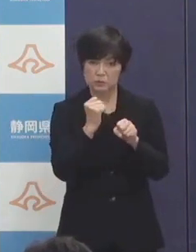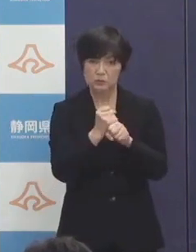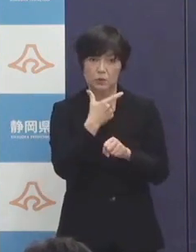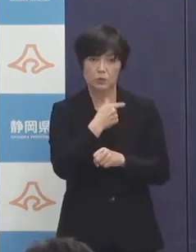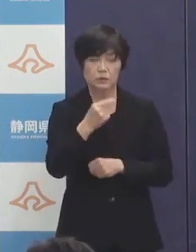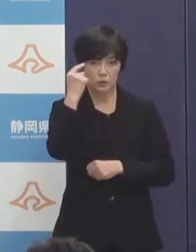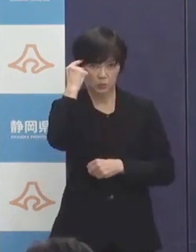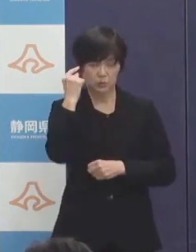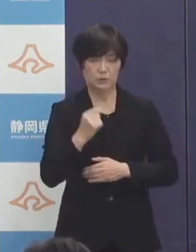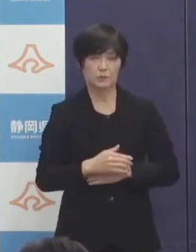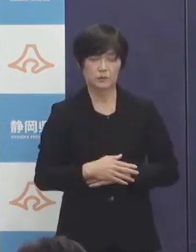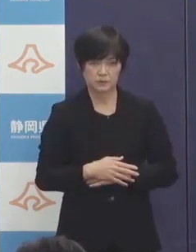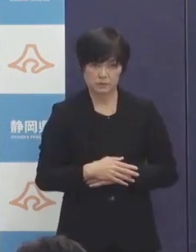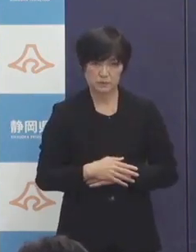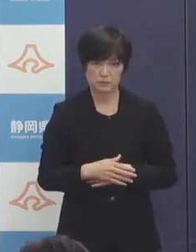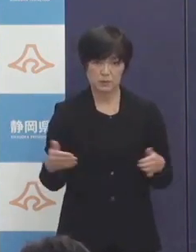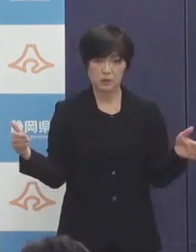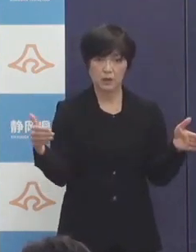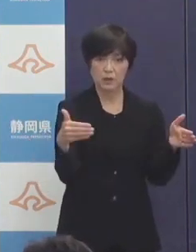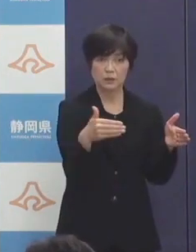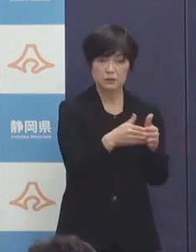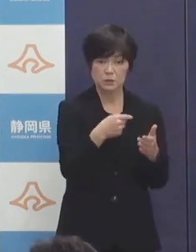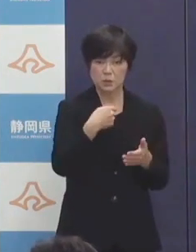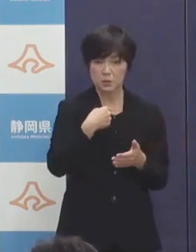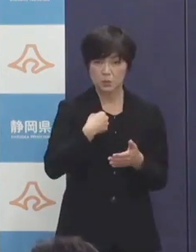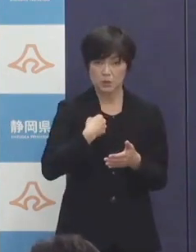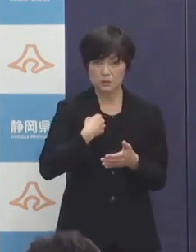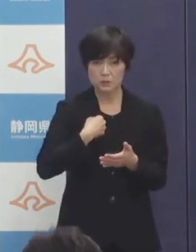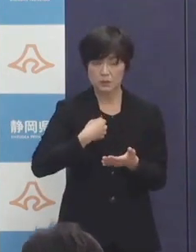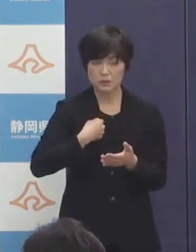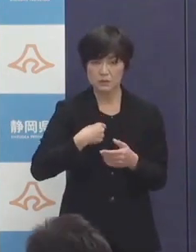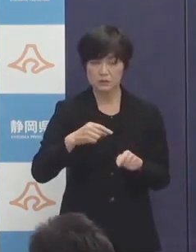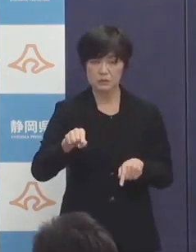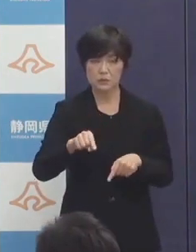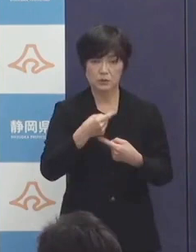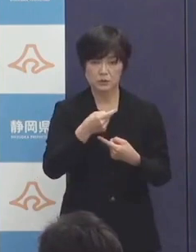ります。以上、私の方から新年